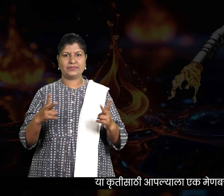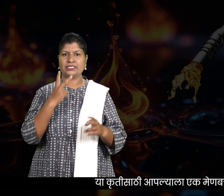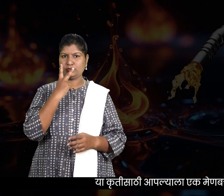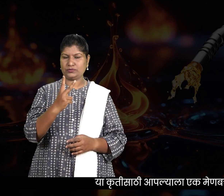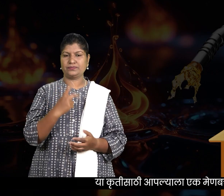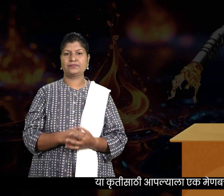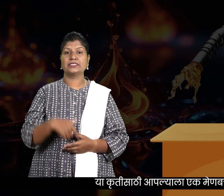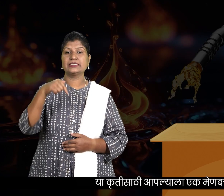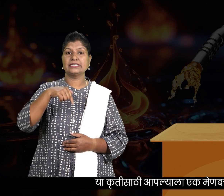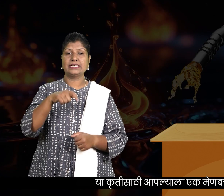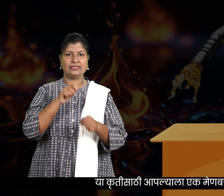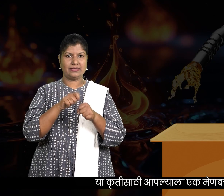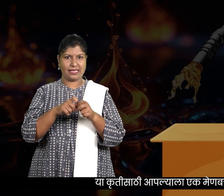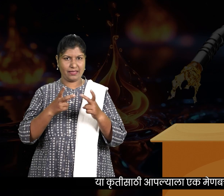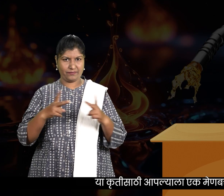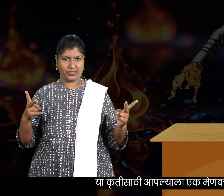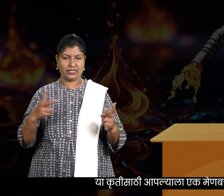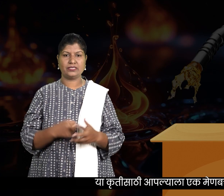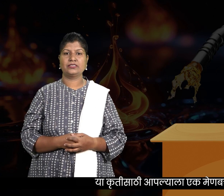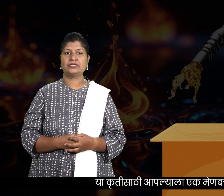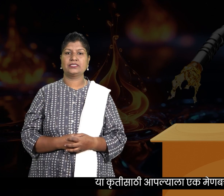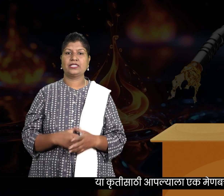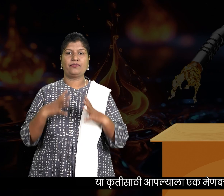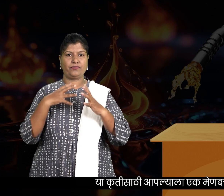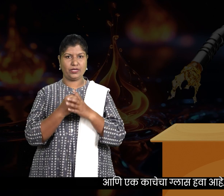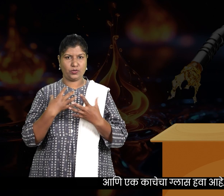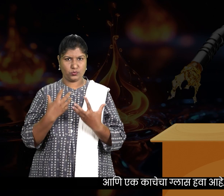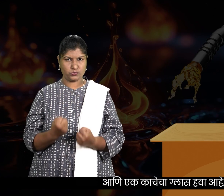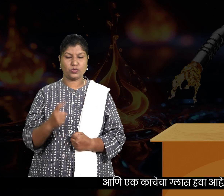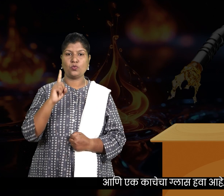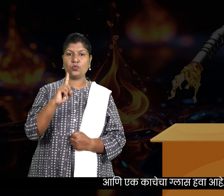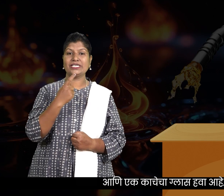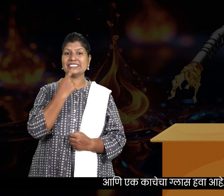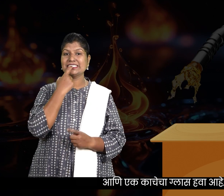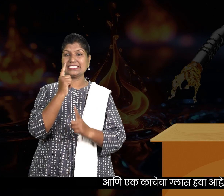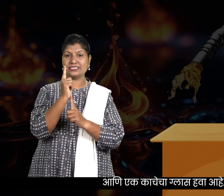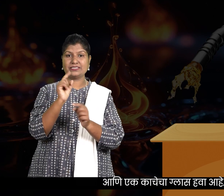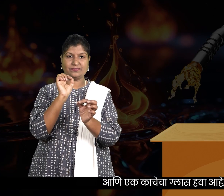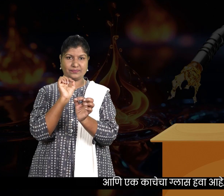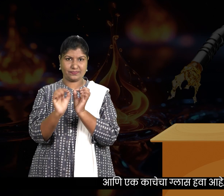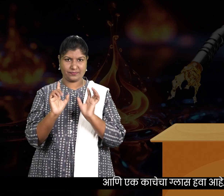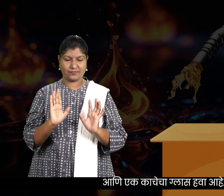या कृतीसाठी आपल्याला मेणबत्ती आणि एक काचेचा ग्लास हवा आहे.